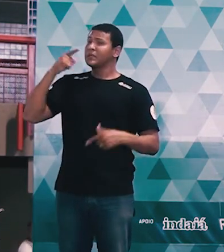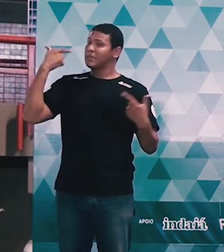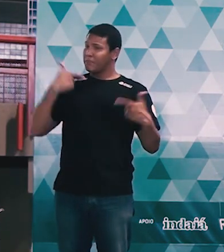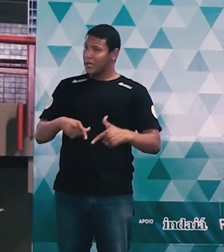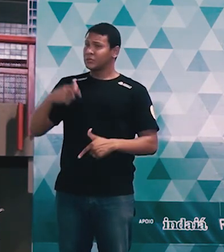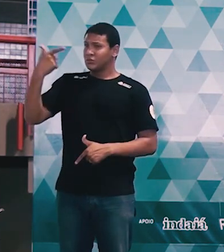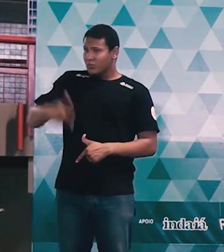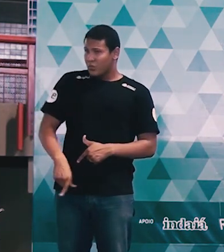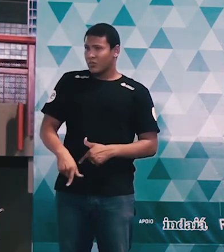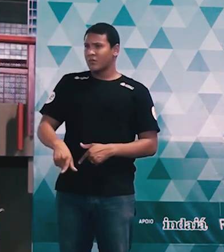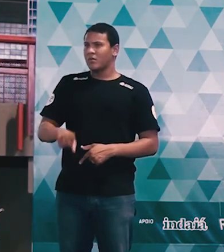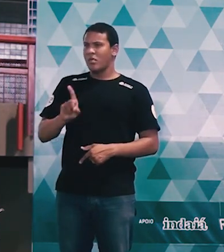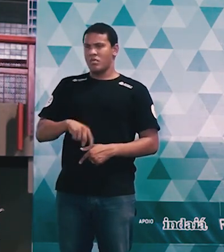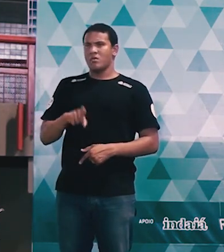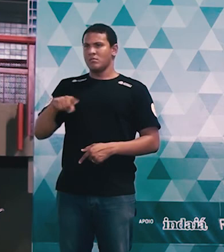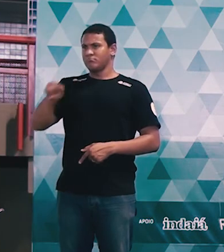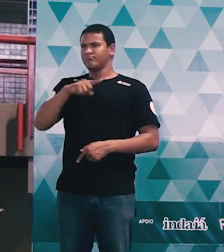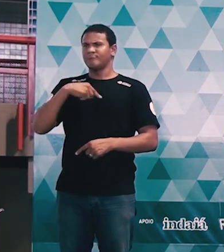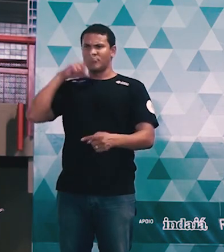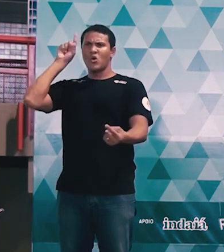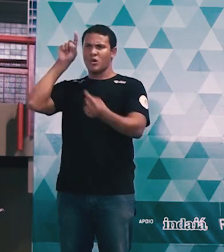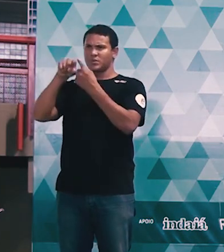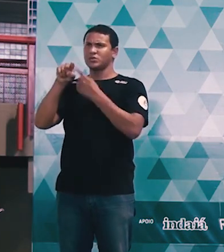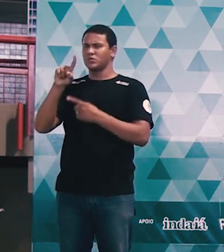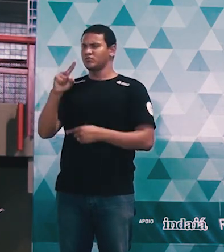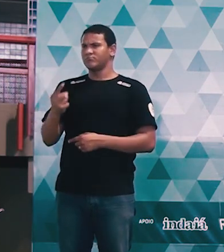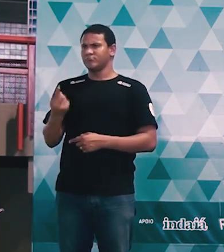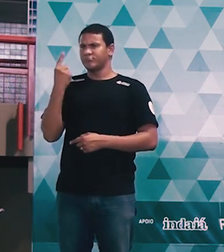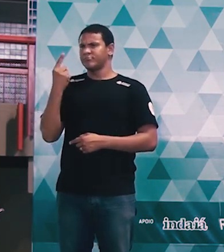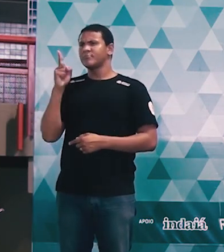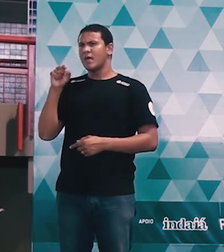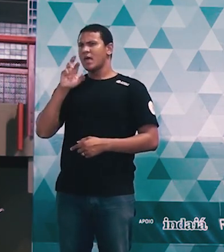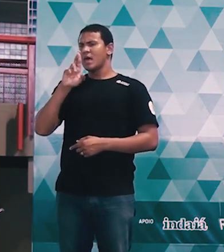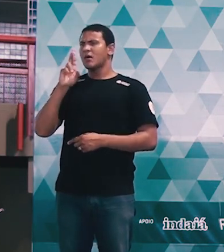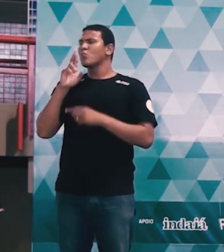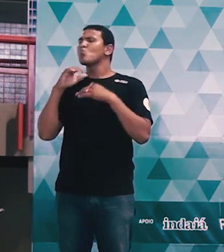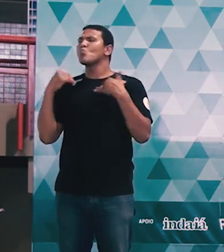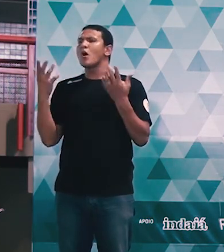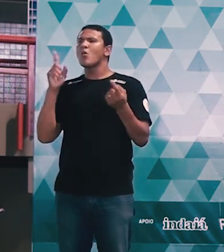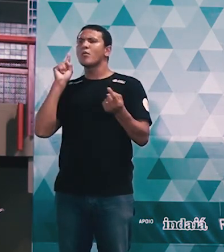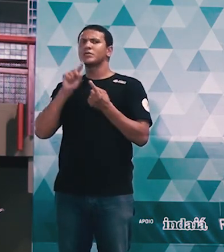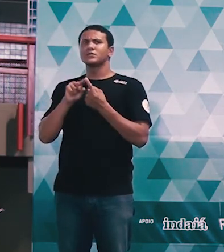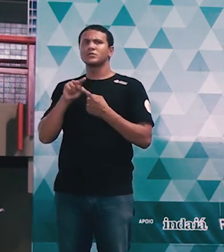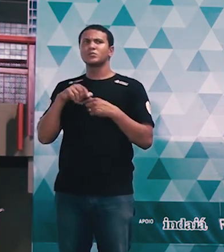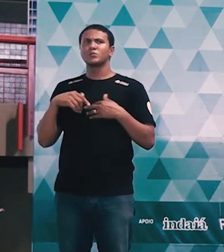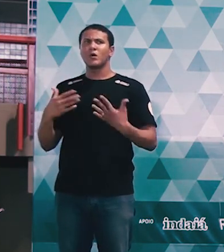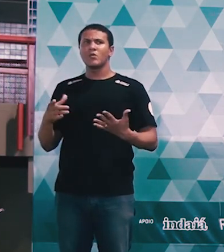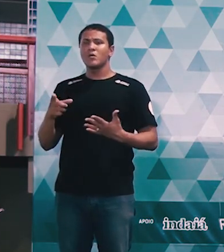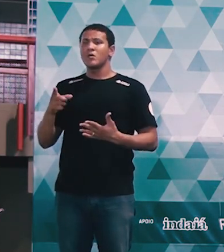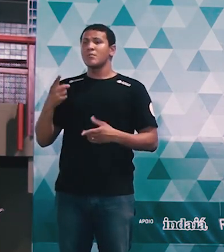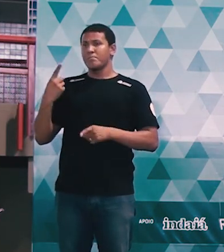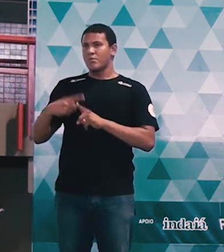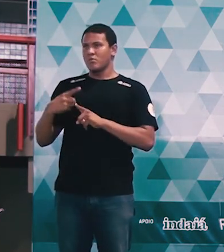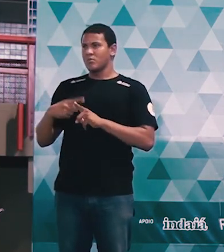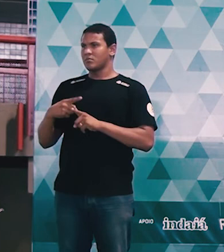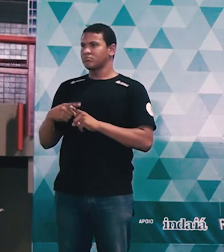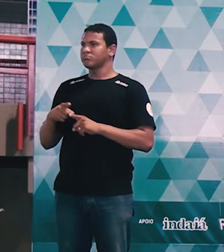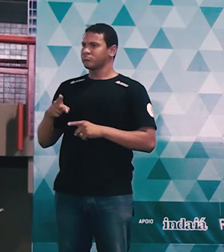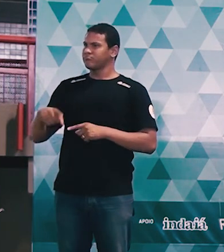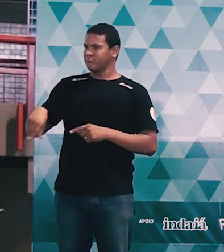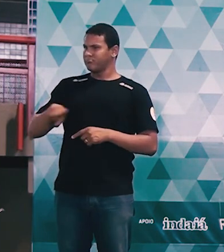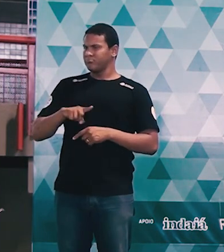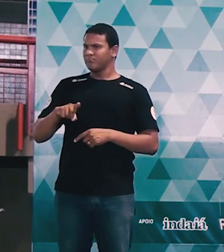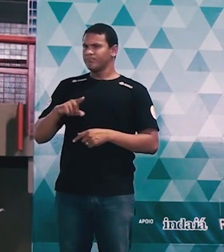de novo no sábado, trabalhar de novo no domingo, são pessoas que estão aqui por um único objetivo, por uma única